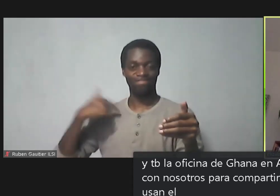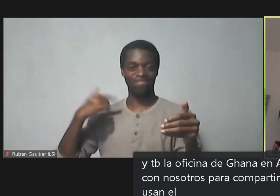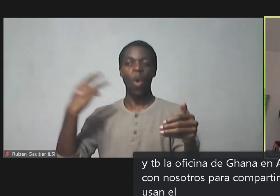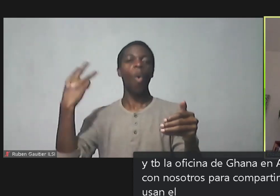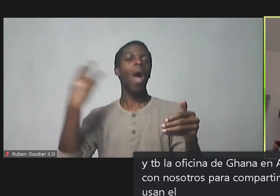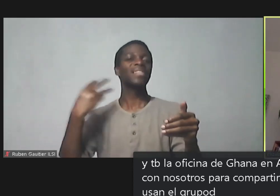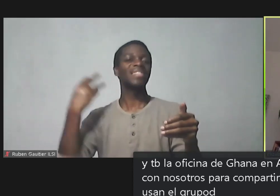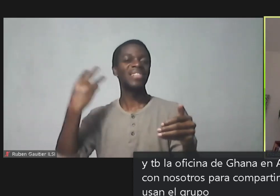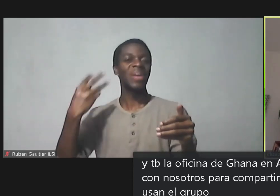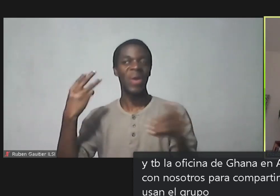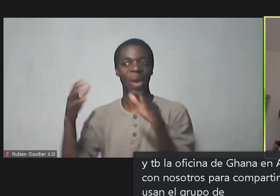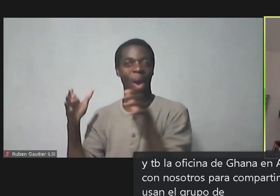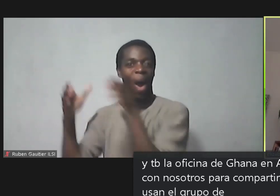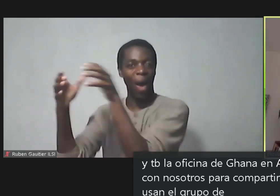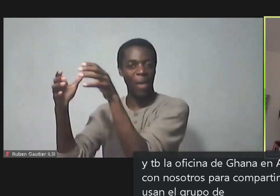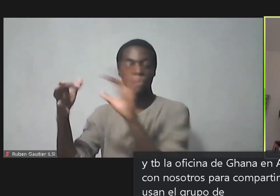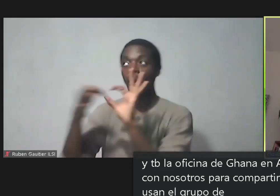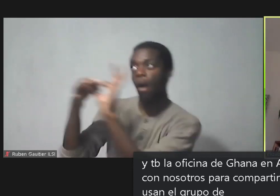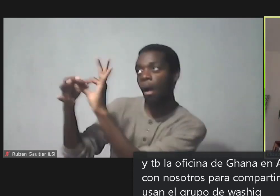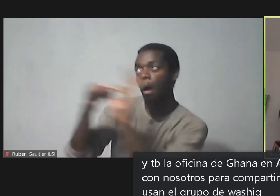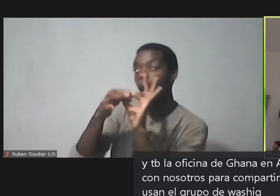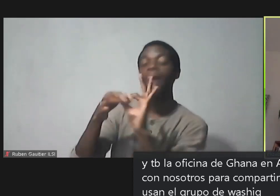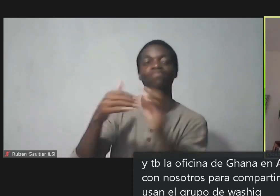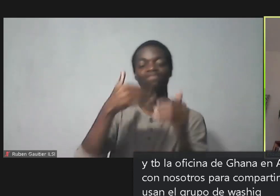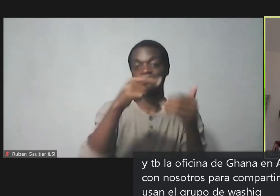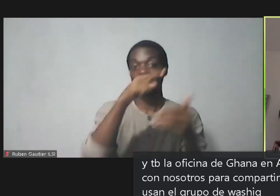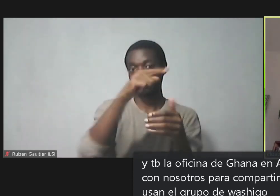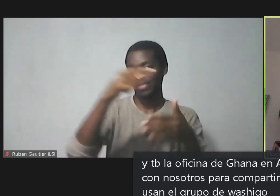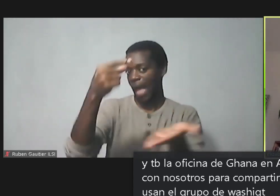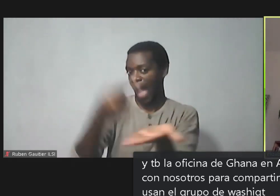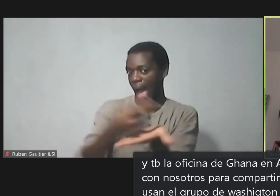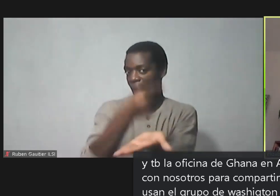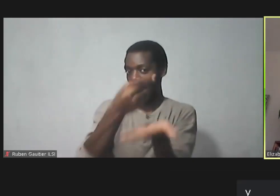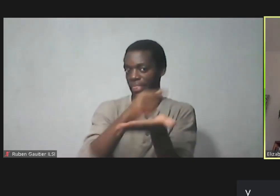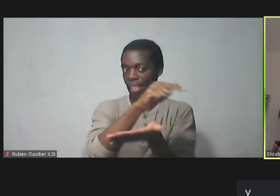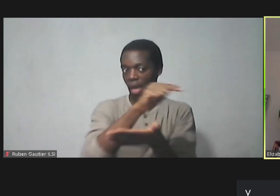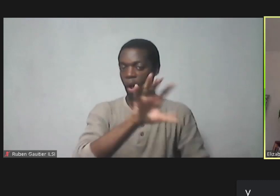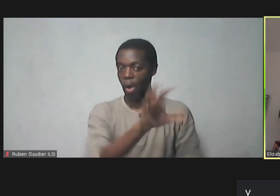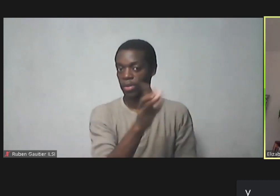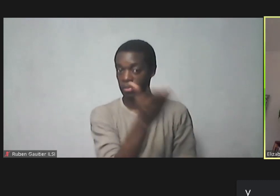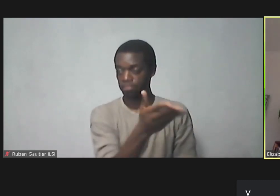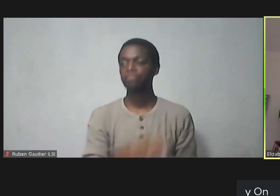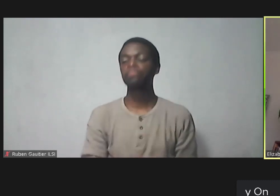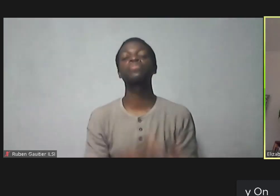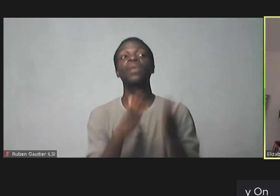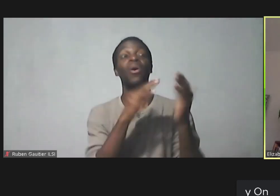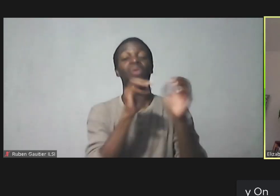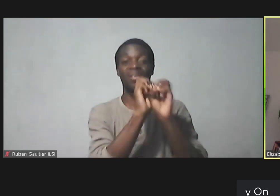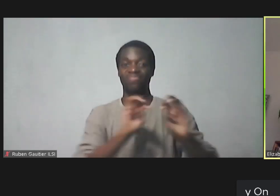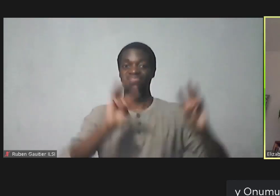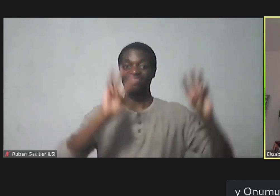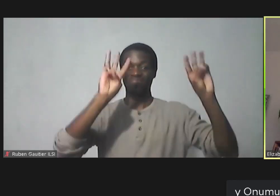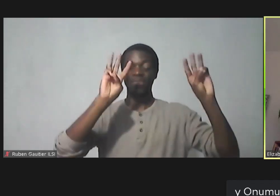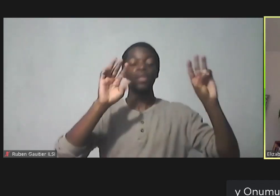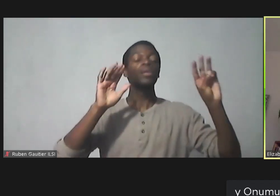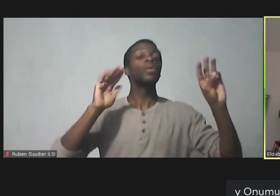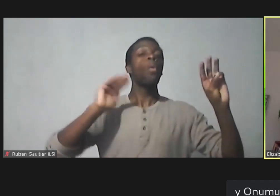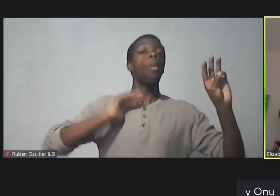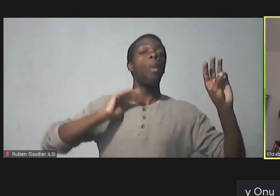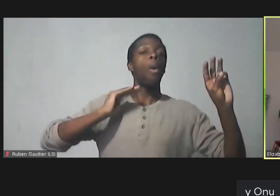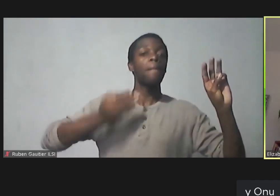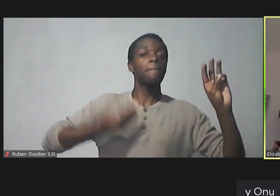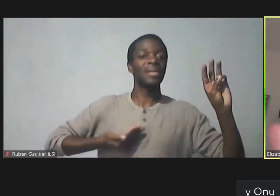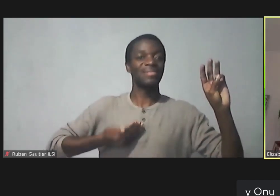Y ONU Mujeres indicó que aunque la discapacidad no se incluyó en su primer